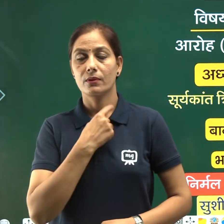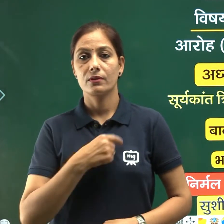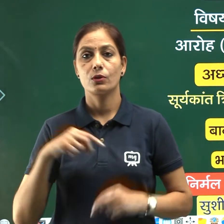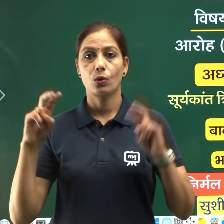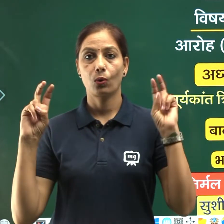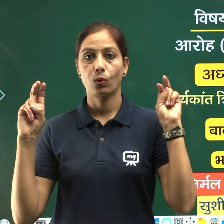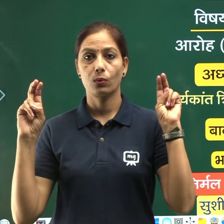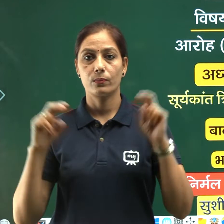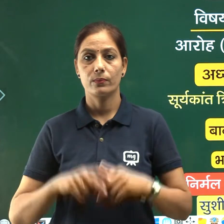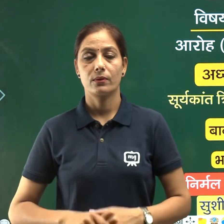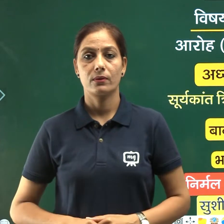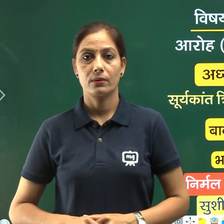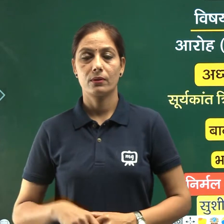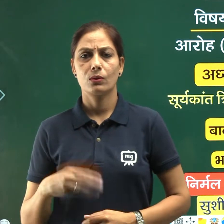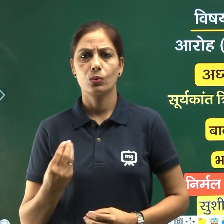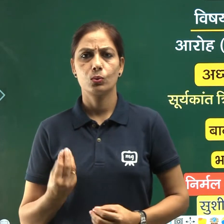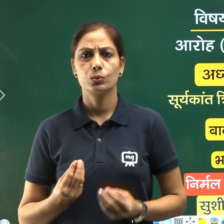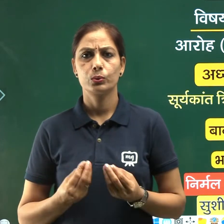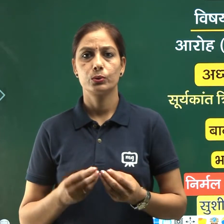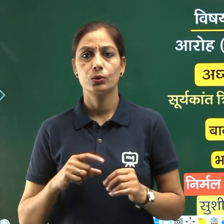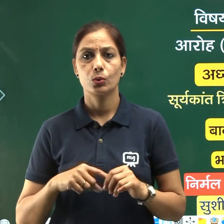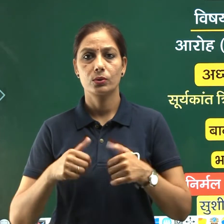के कुछ प्रश्नोत्तर